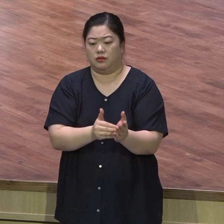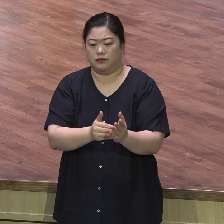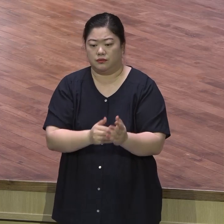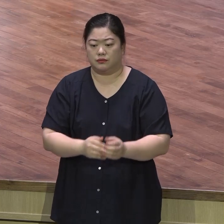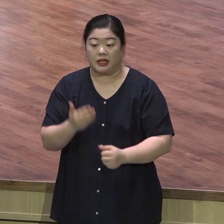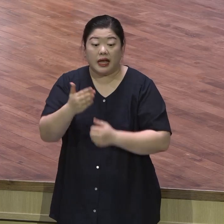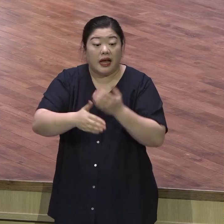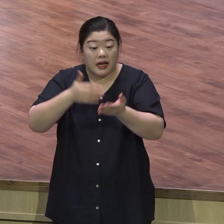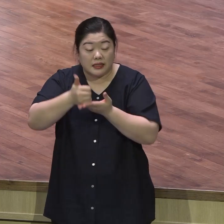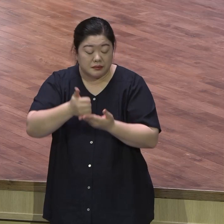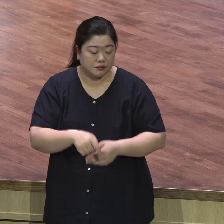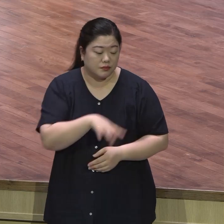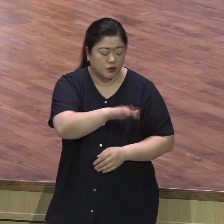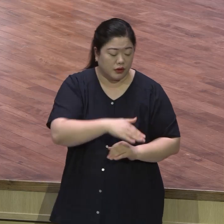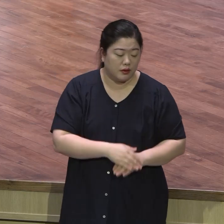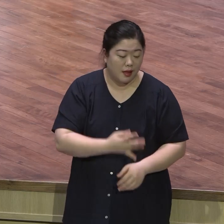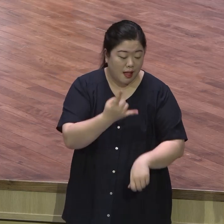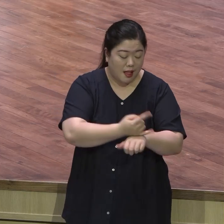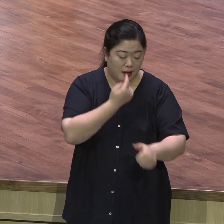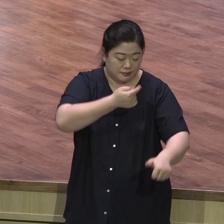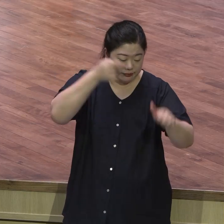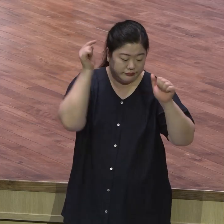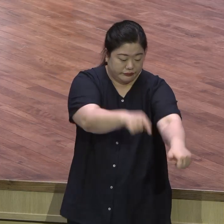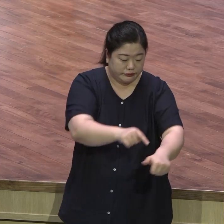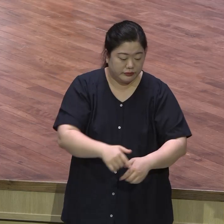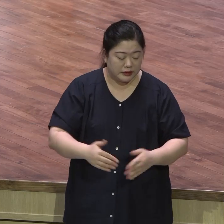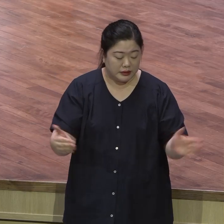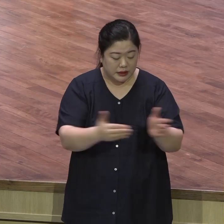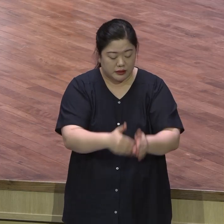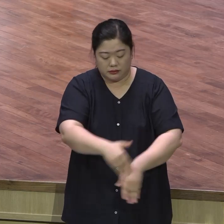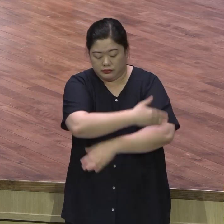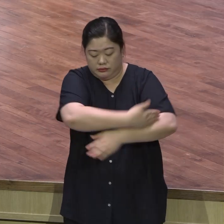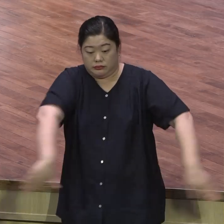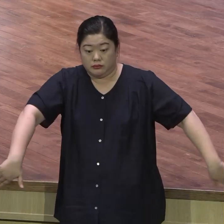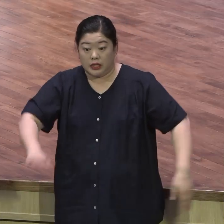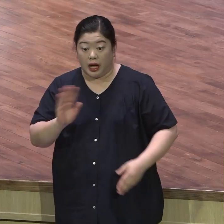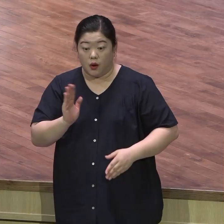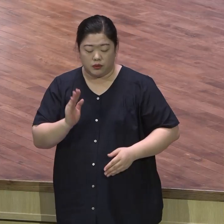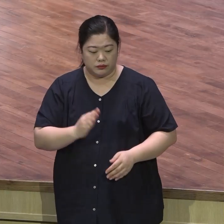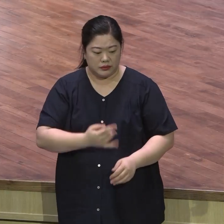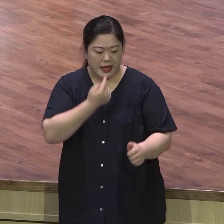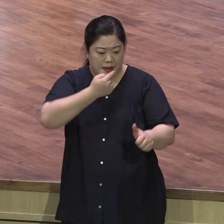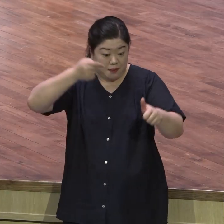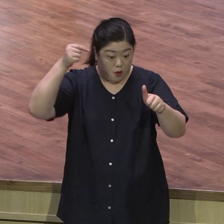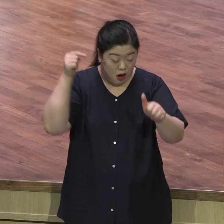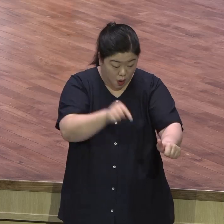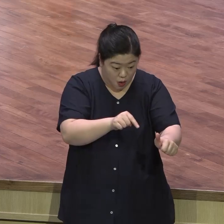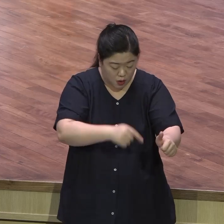모든 일을 사실적으로 감당할 수 도록 뭐여 능력까지 부어주신다.